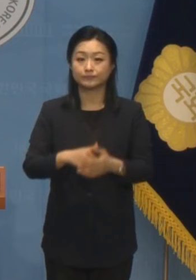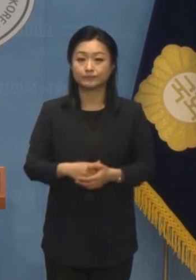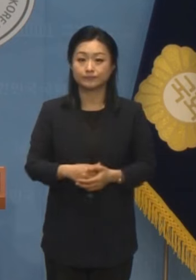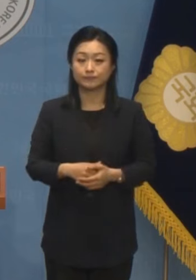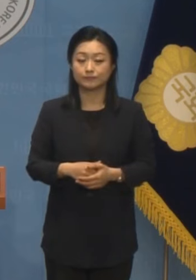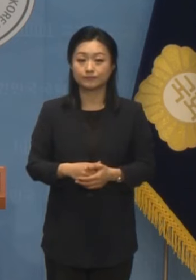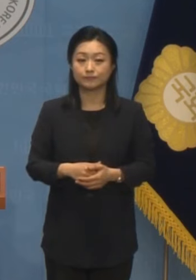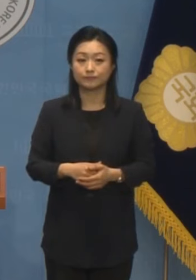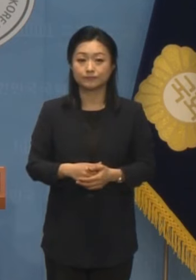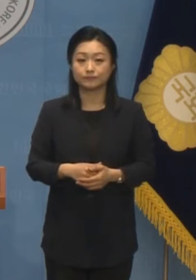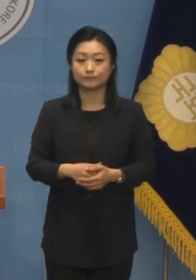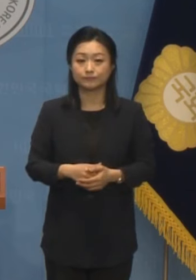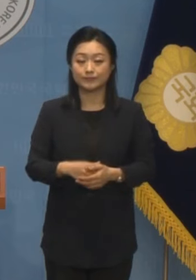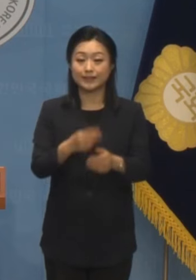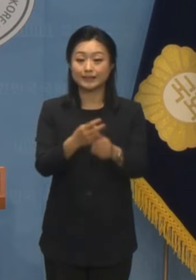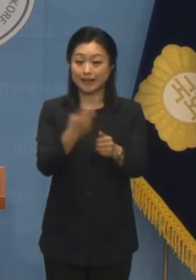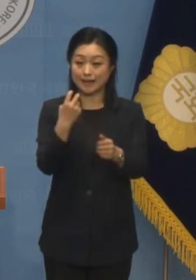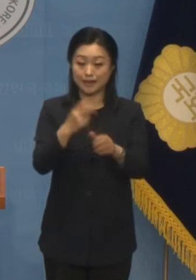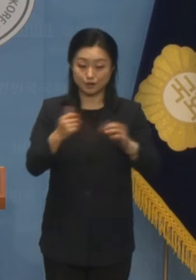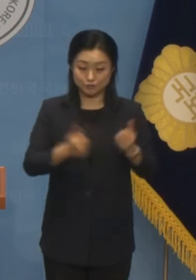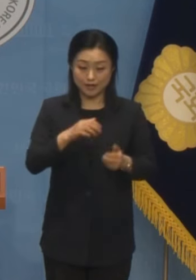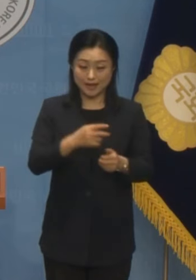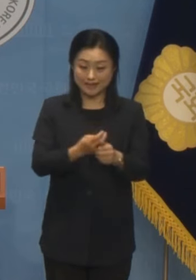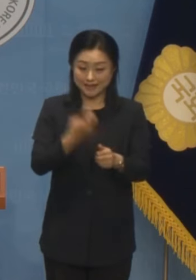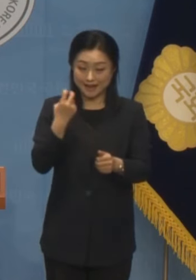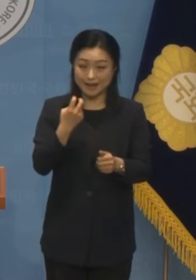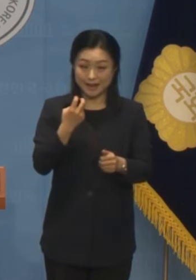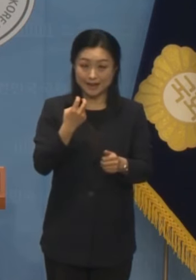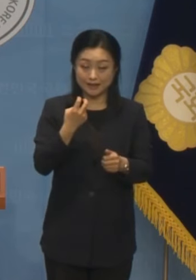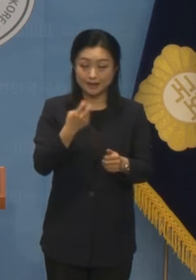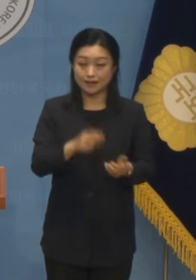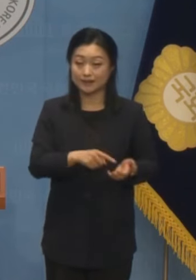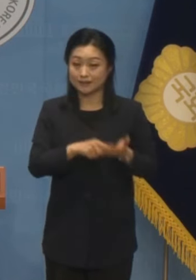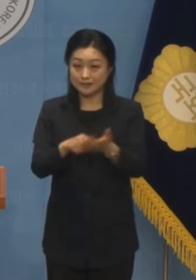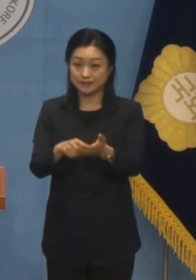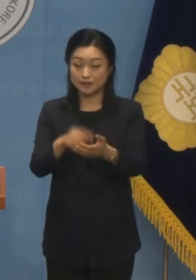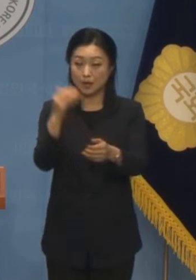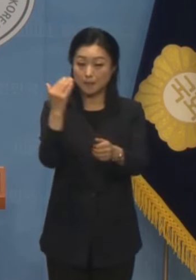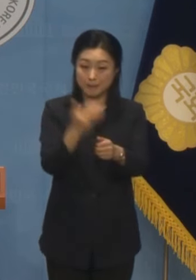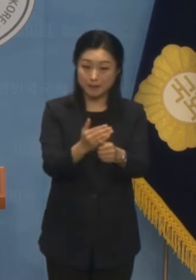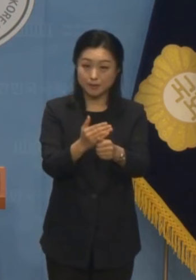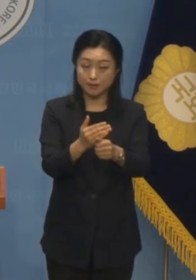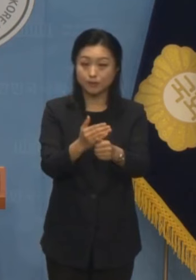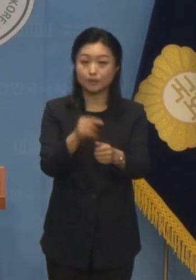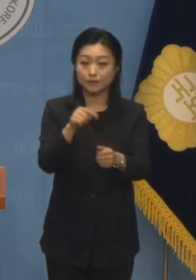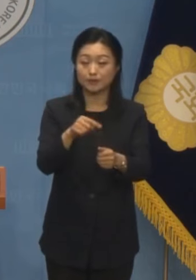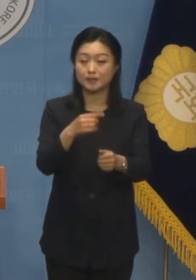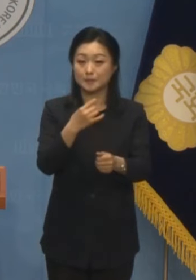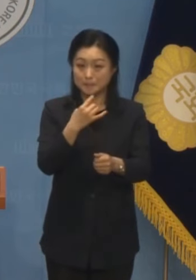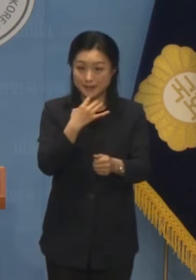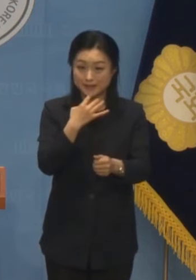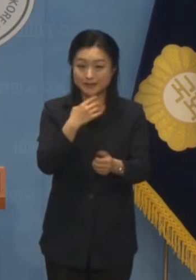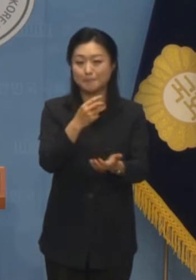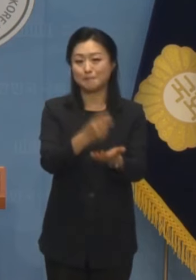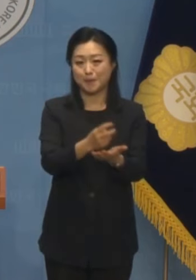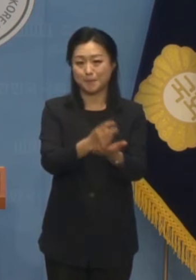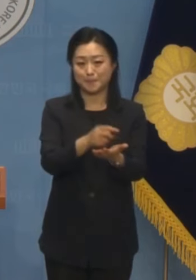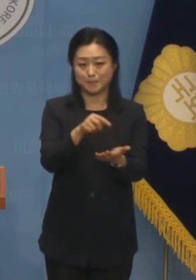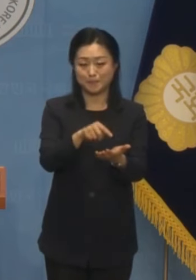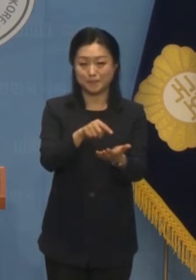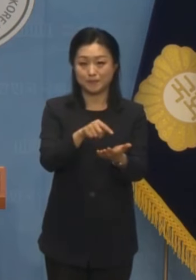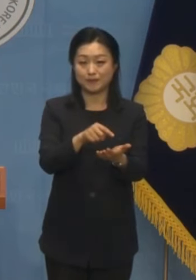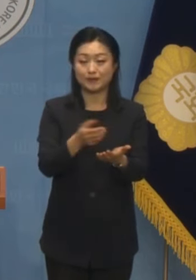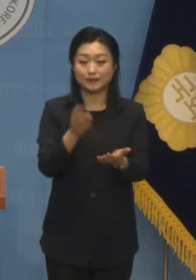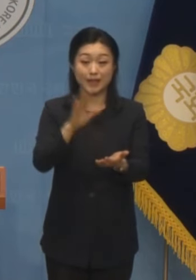의심되는 경우에는 국회의 탄핵 제도를 이용해서 파면, 처분을 할 수 있도록 지금은 법상 규정이 되어